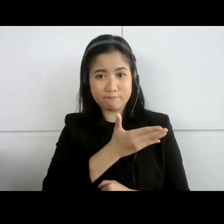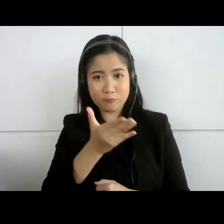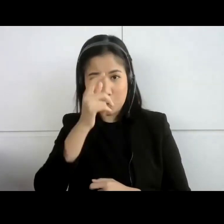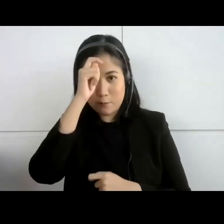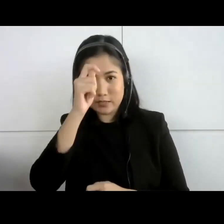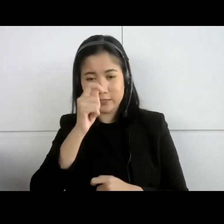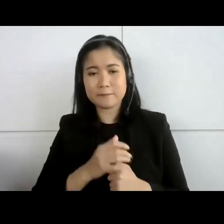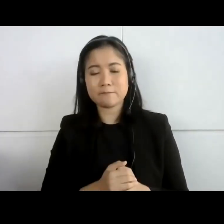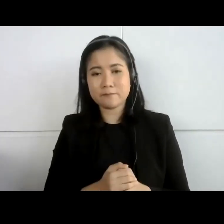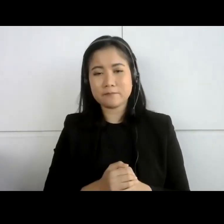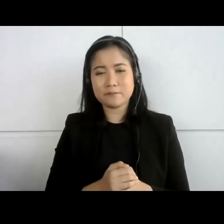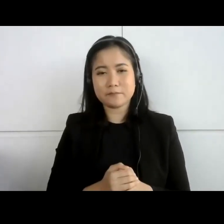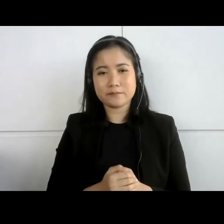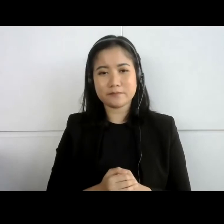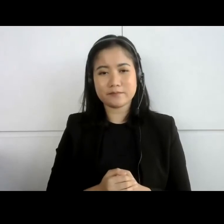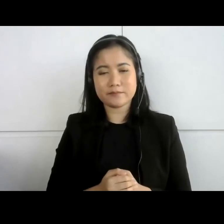bagi kami